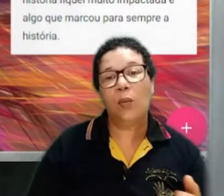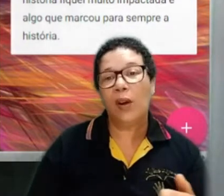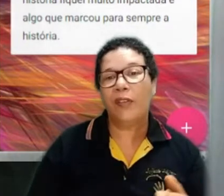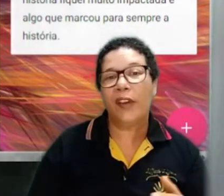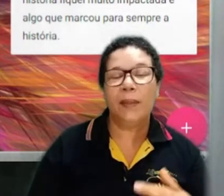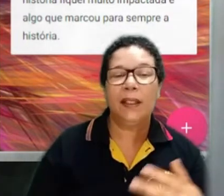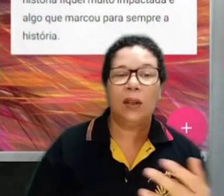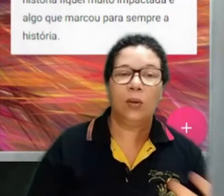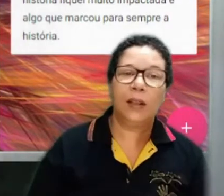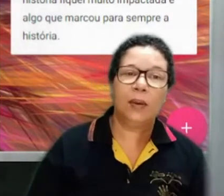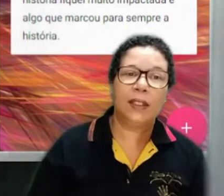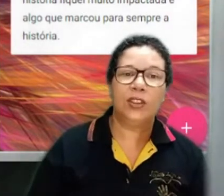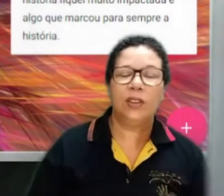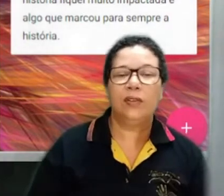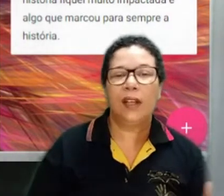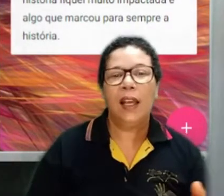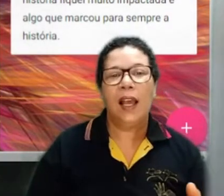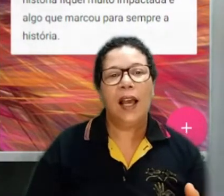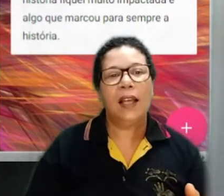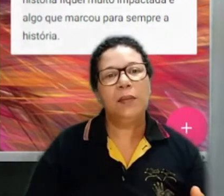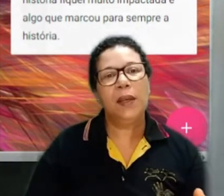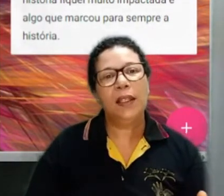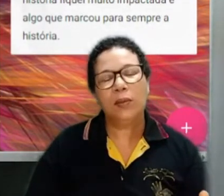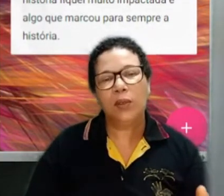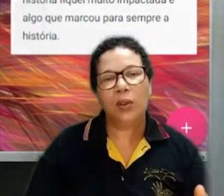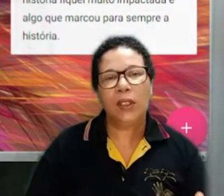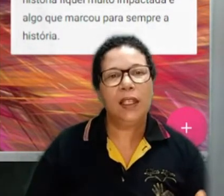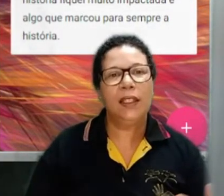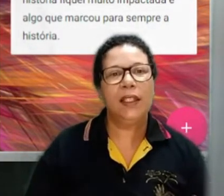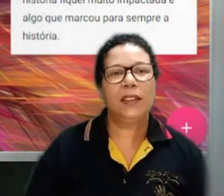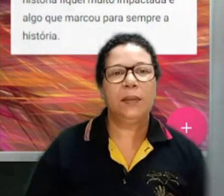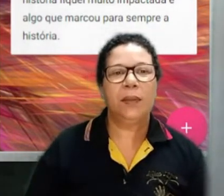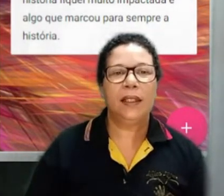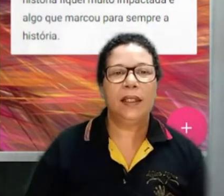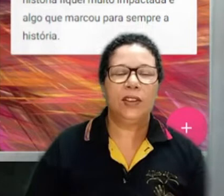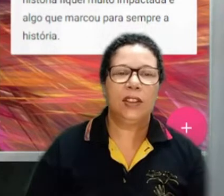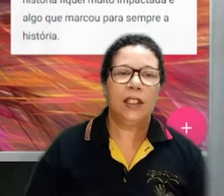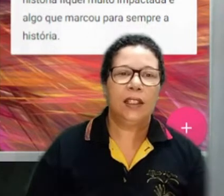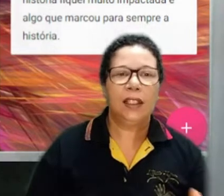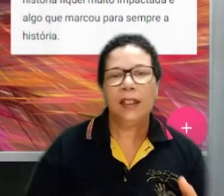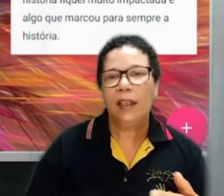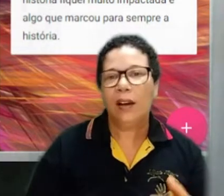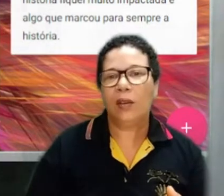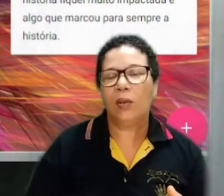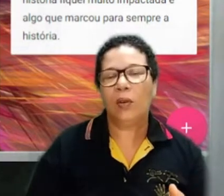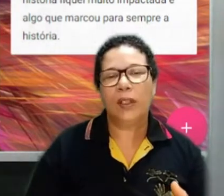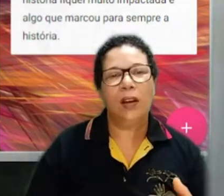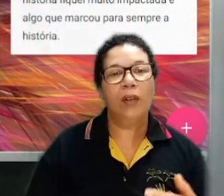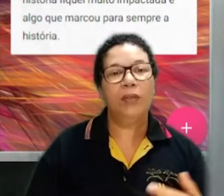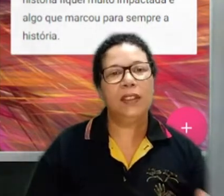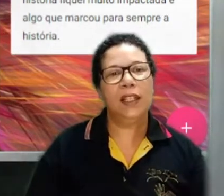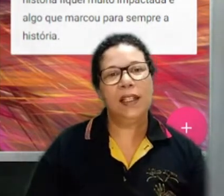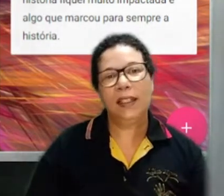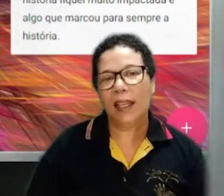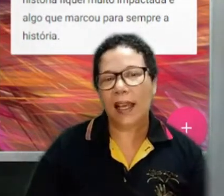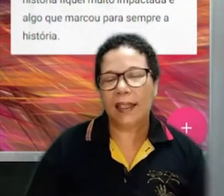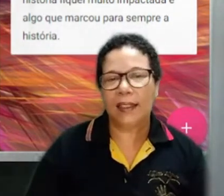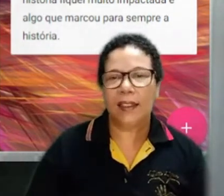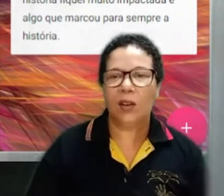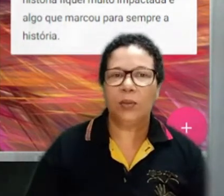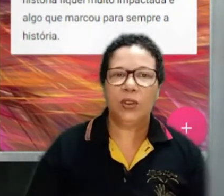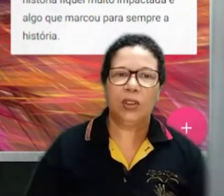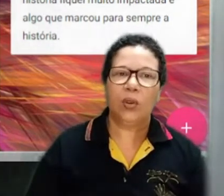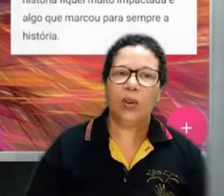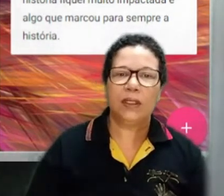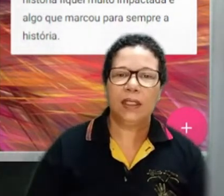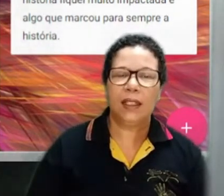funcionar como uma ferramenta colaborativa. Aqui mesmo eu criei esse Padlet, né? Coloquei oficina literária, dei